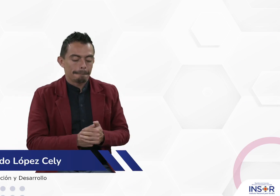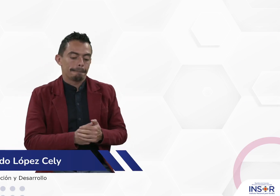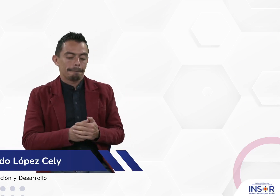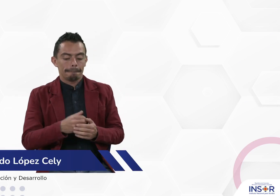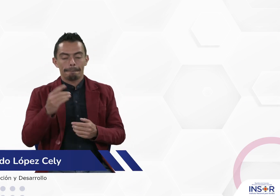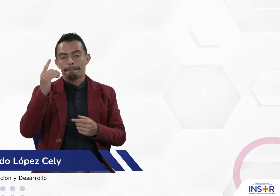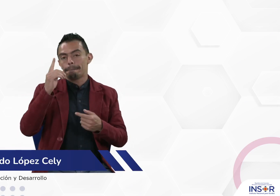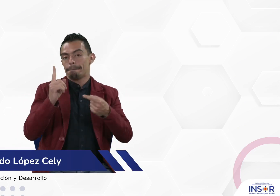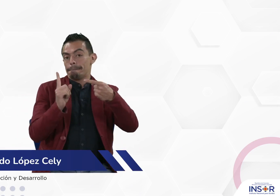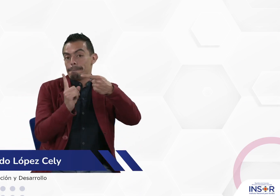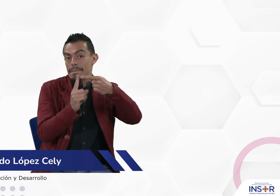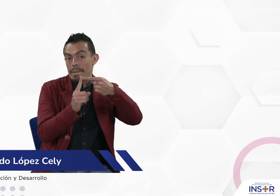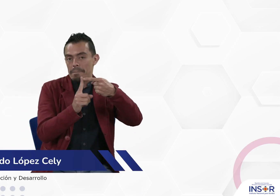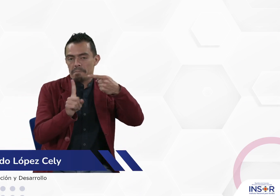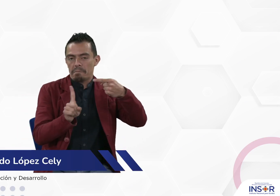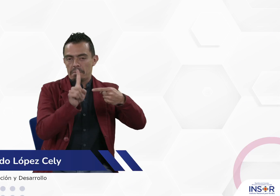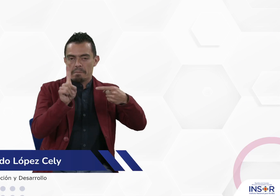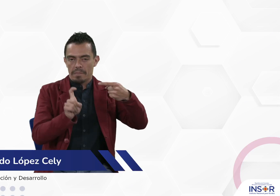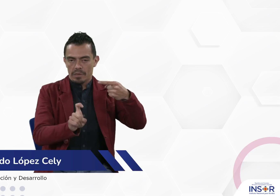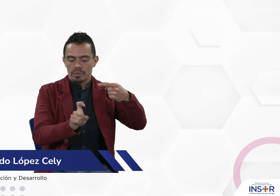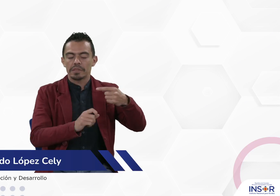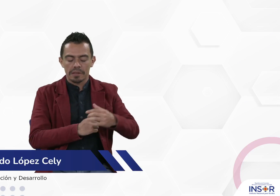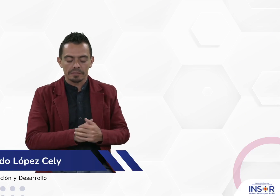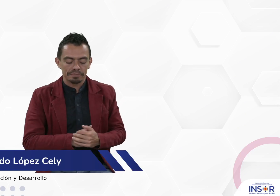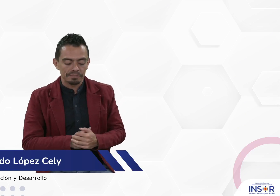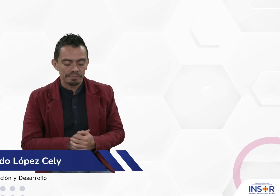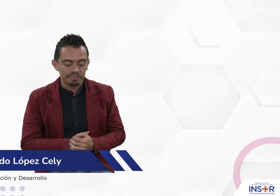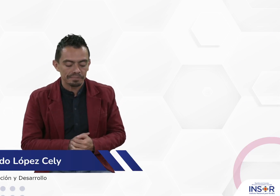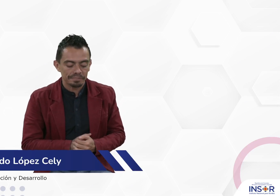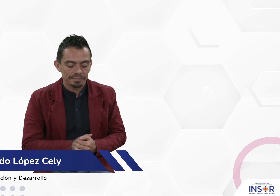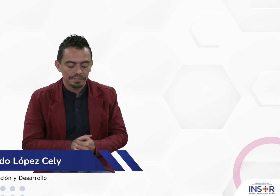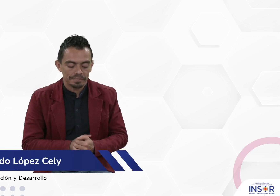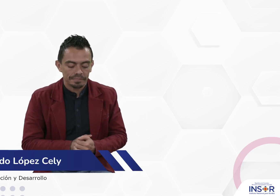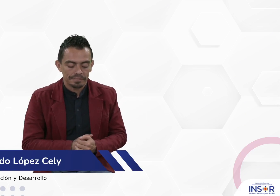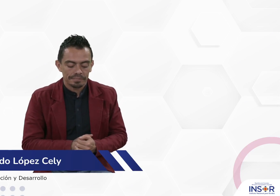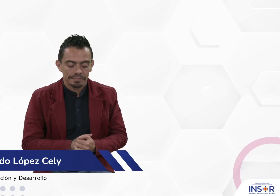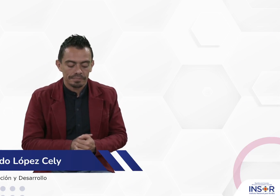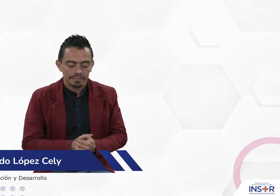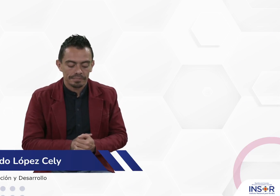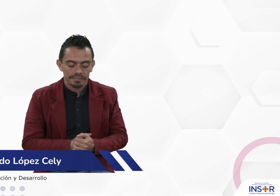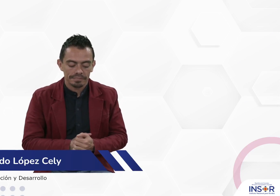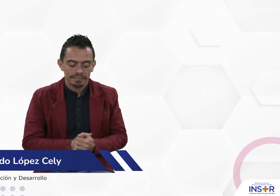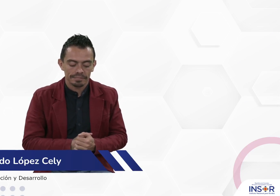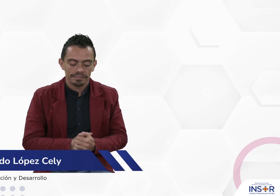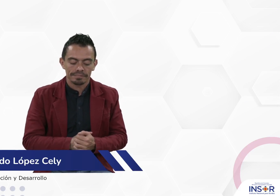Bien. Para dar inicio, arrancaremos con la pregunta número 1.